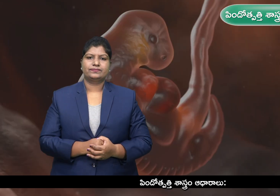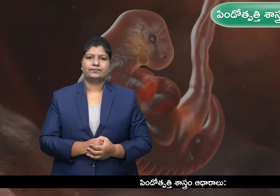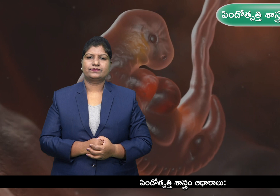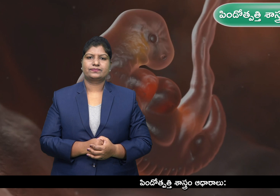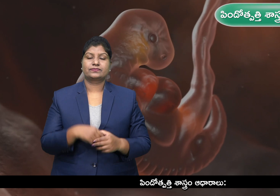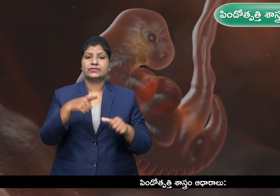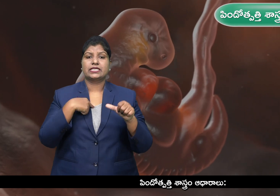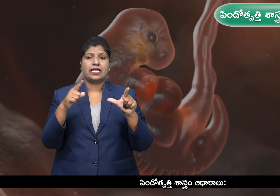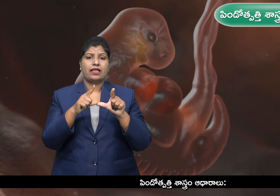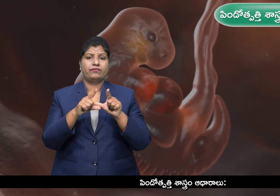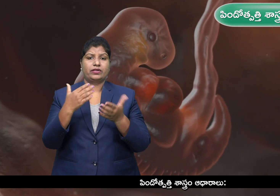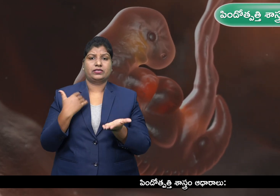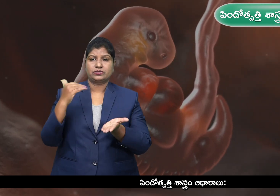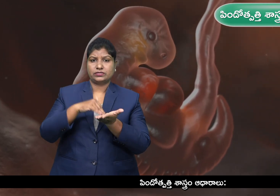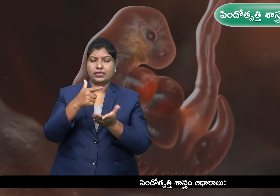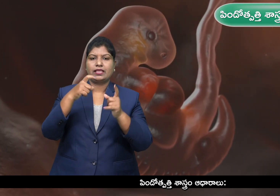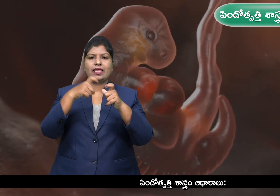పిండోత్పత్తి శాస్త్రం ఆధారాలు.